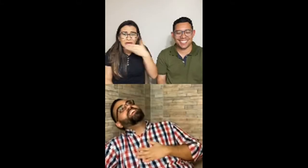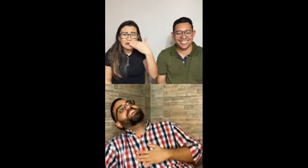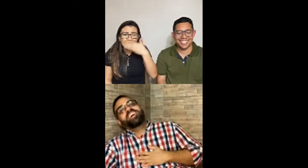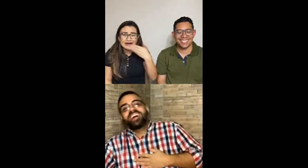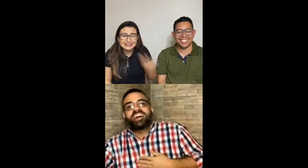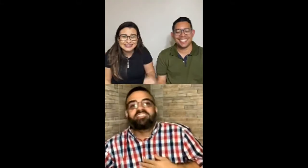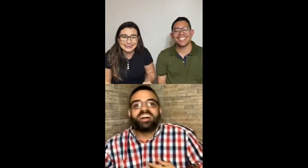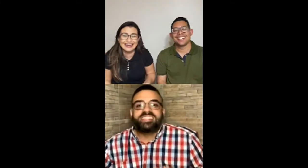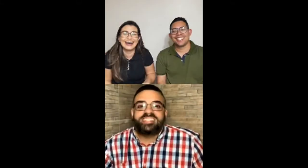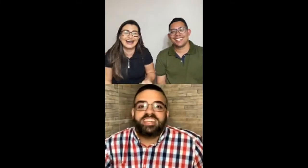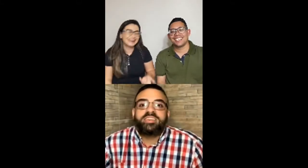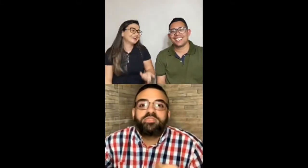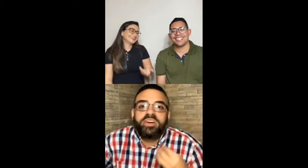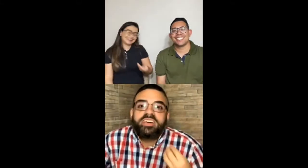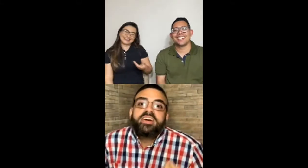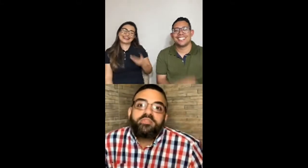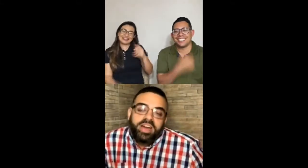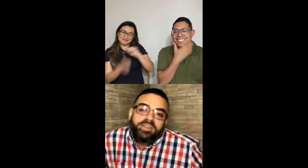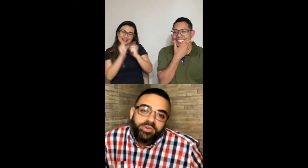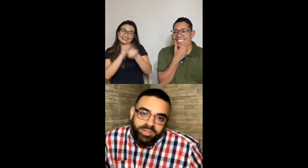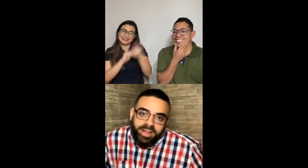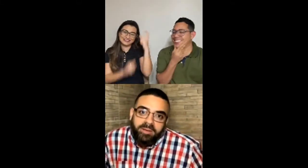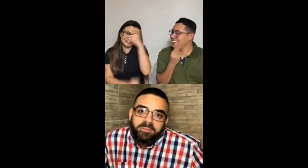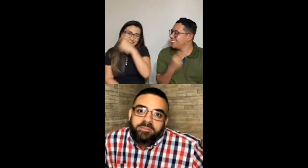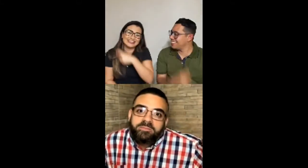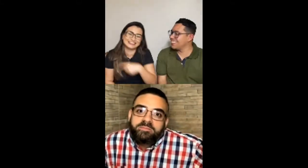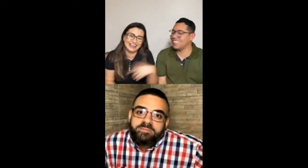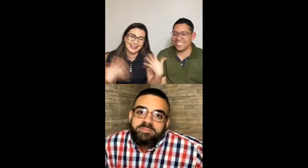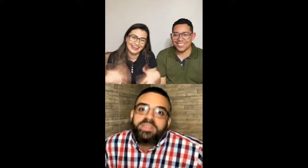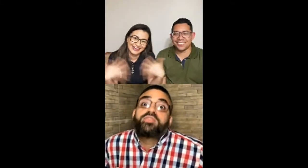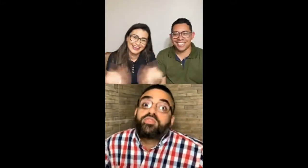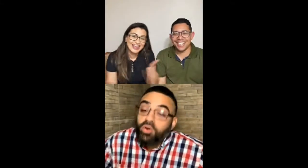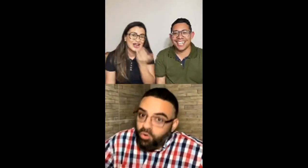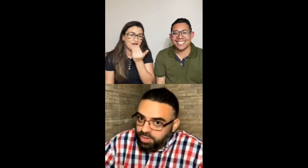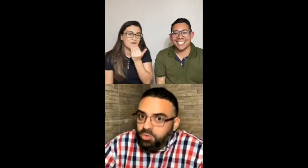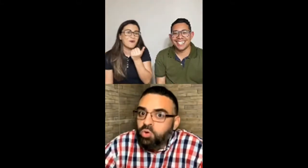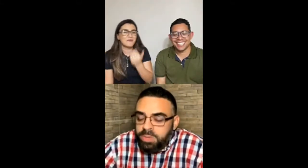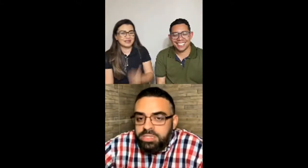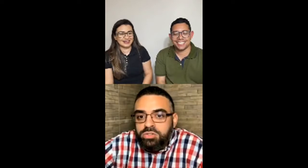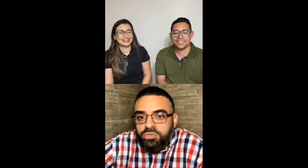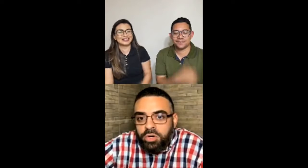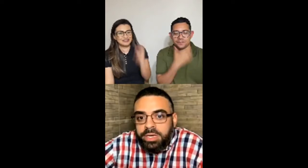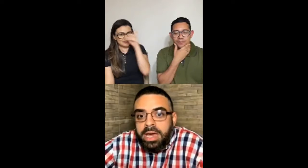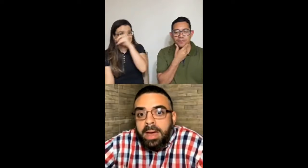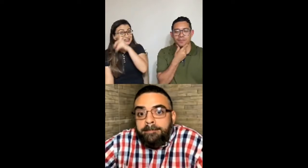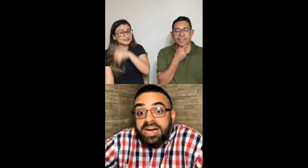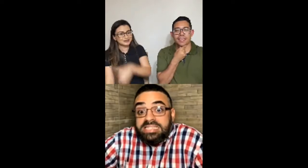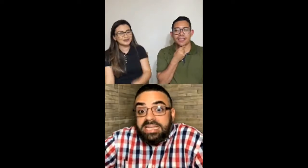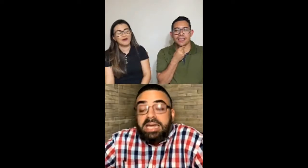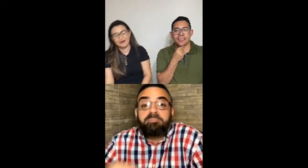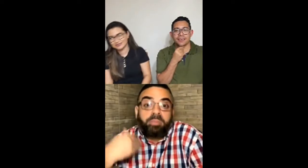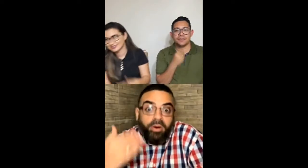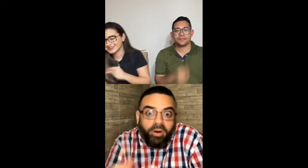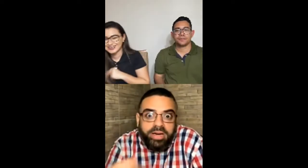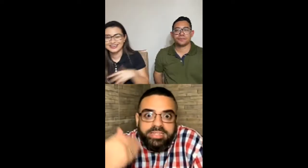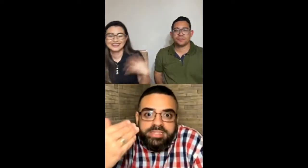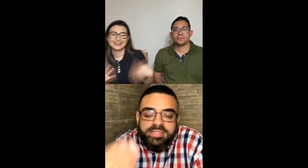que delícia, nossa, caramelo. A adaptação é difícil. Complicado. Mas assim, foi